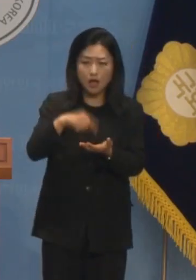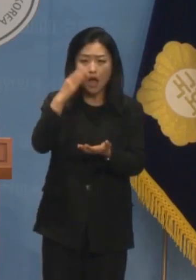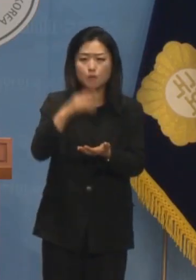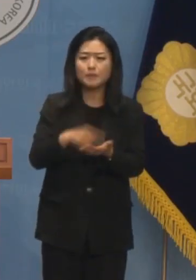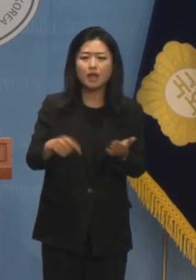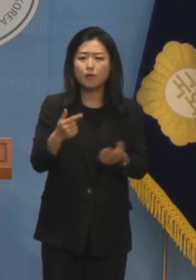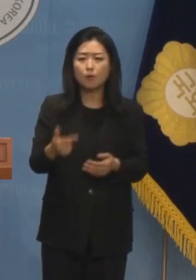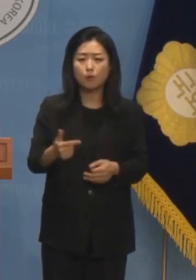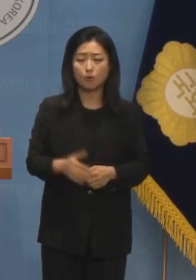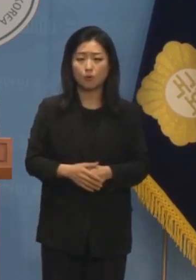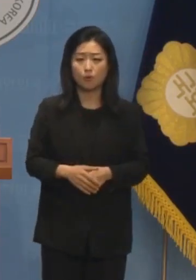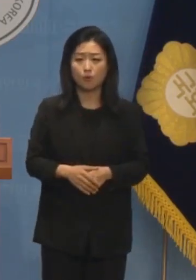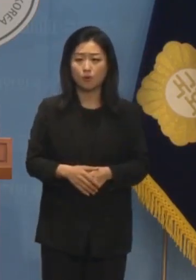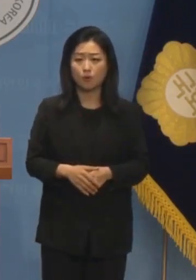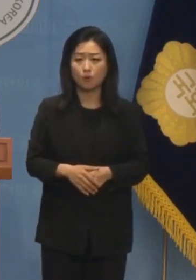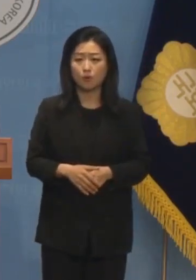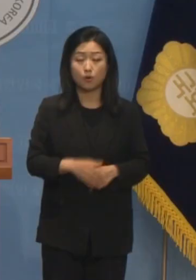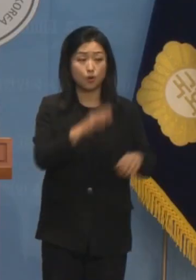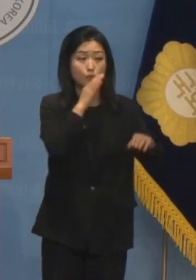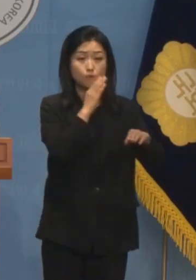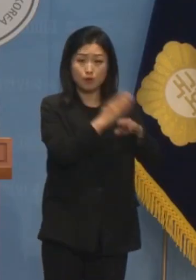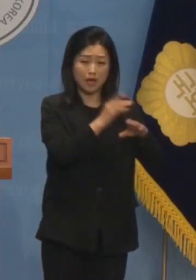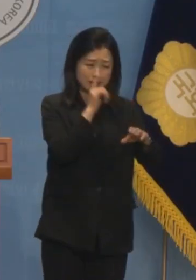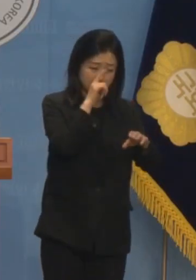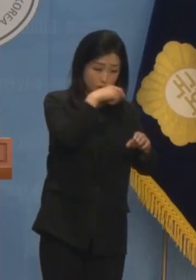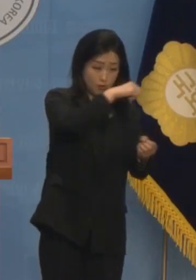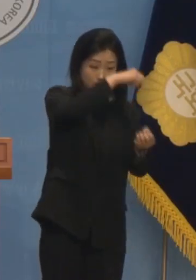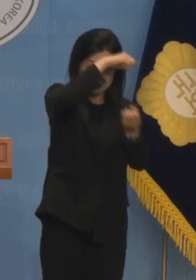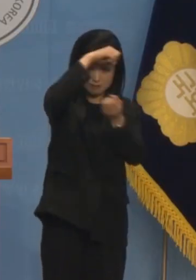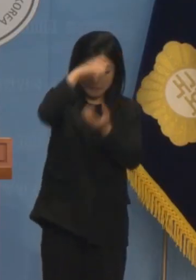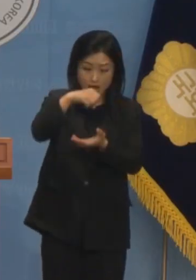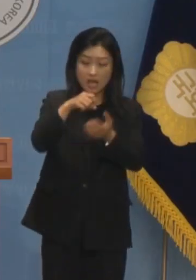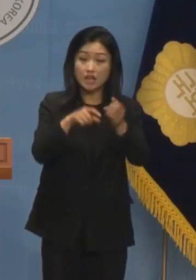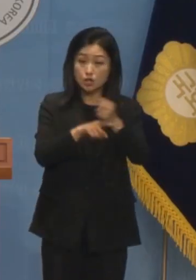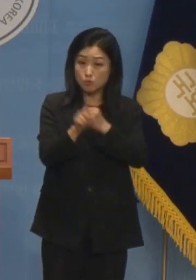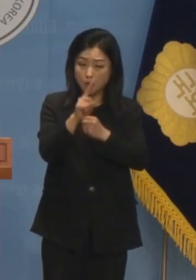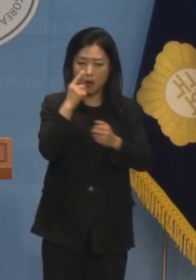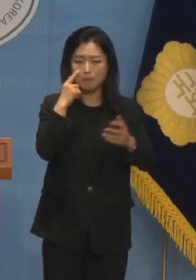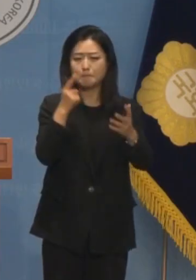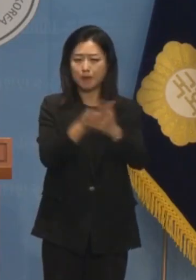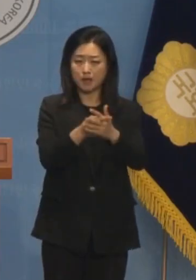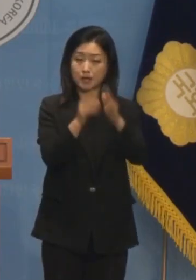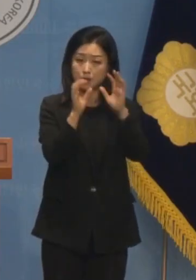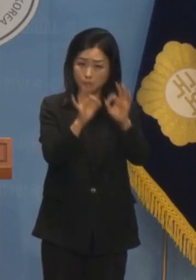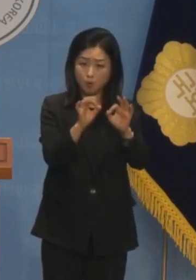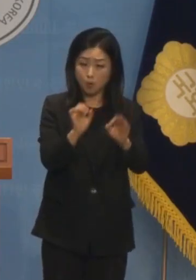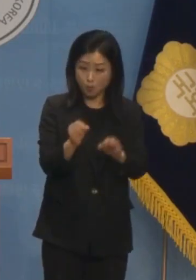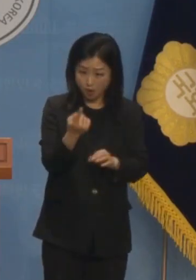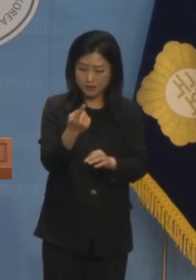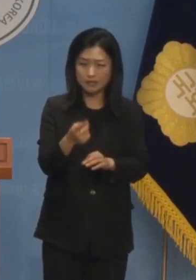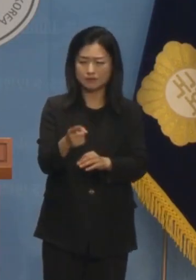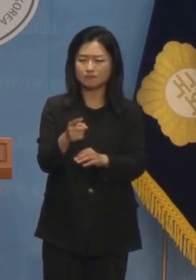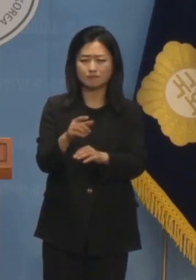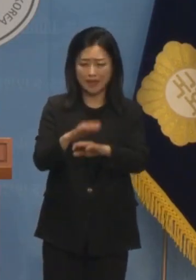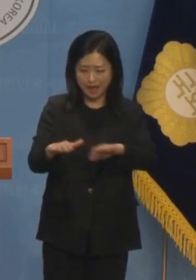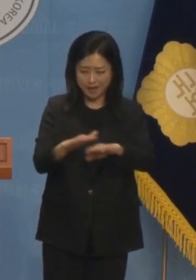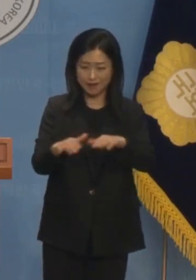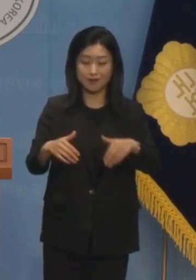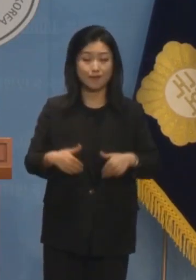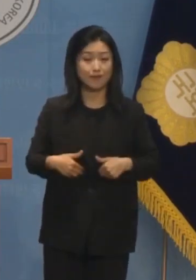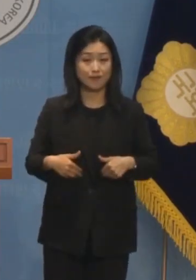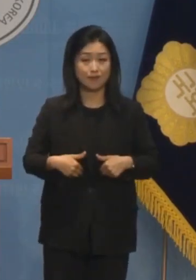있습니다. 북한이 오물풍선을 보내는 이유를 명확하게 파악해서 그 원인을 제거하는 대책이